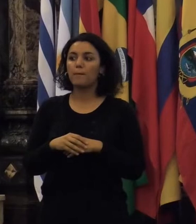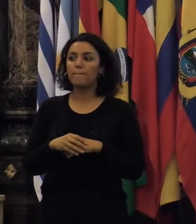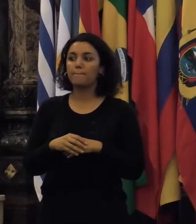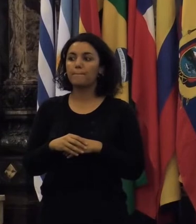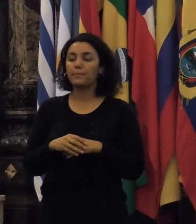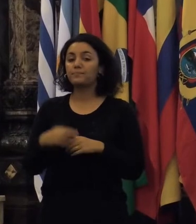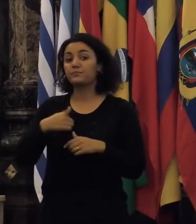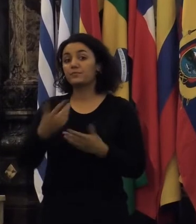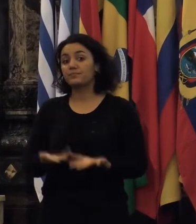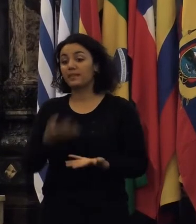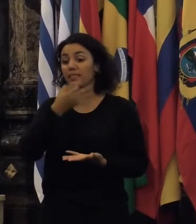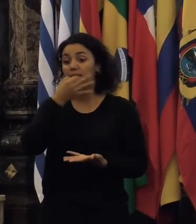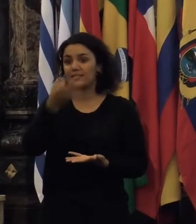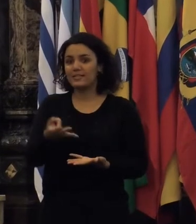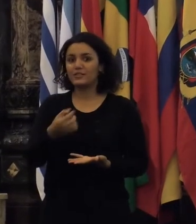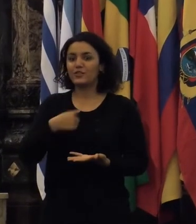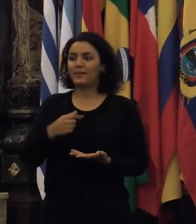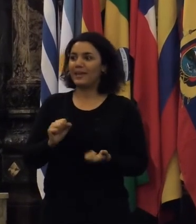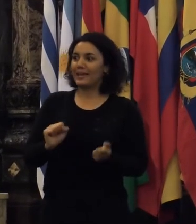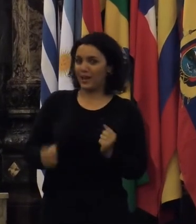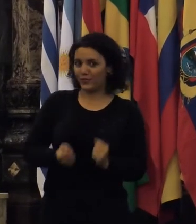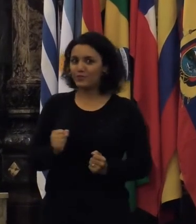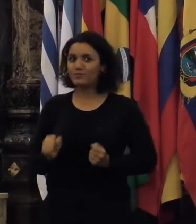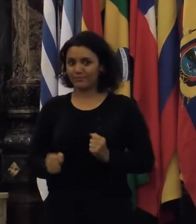me han logrado ponerme un poquito nerviosa.